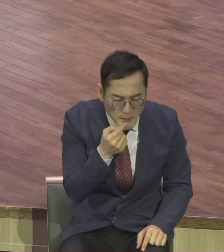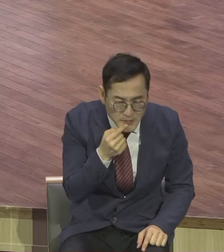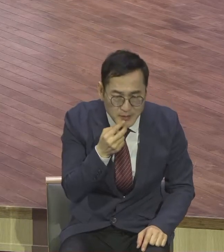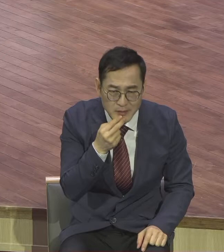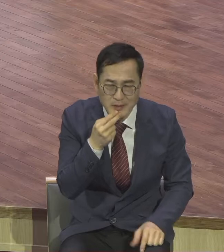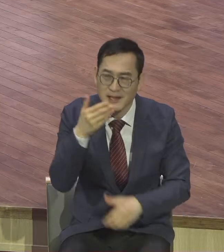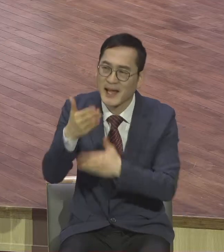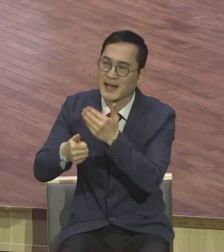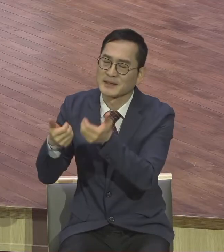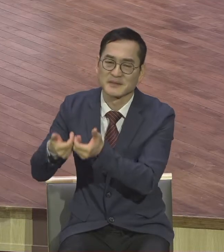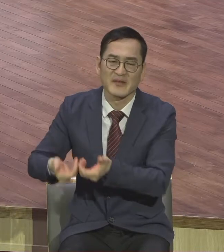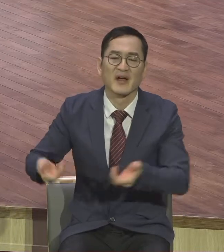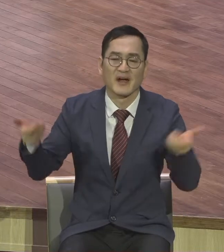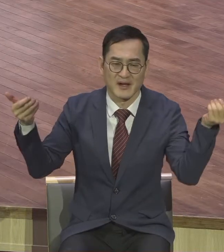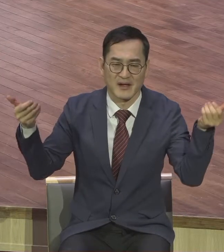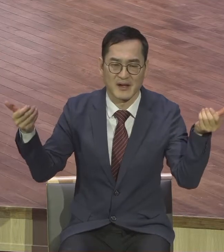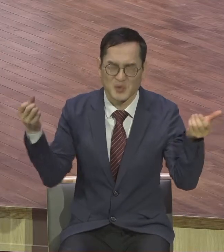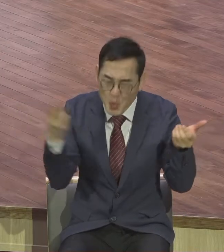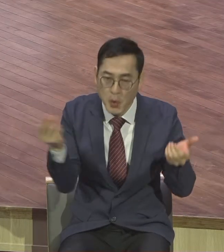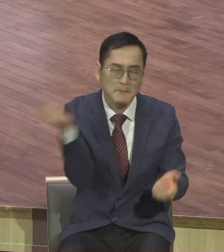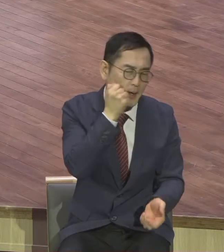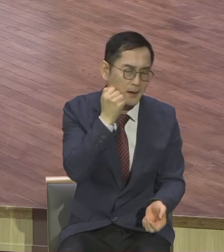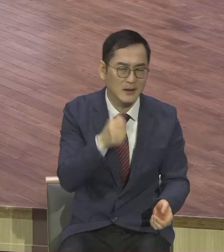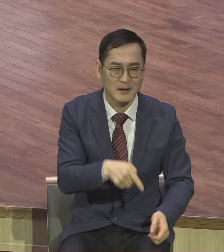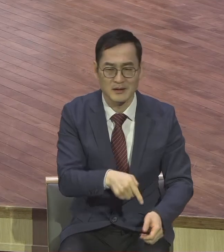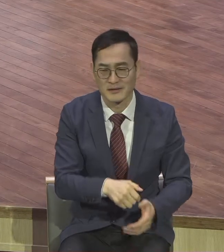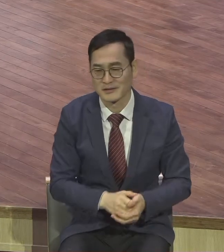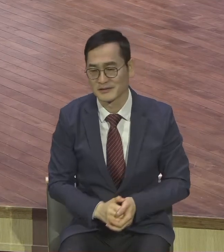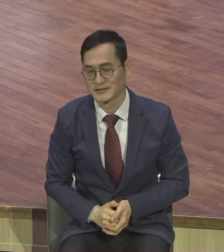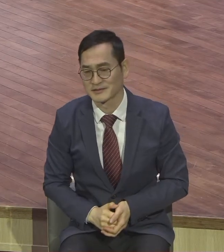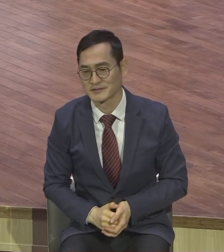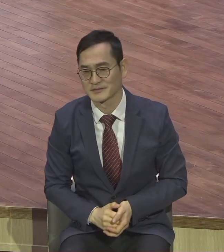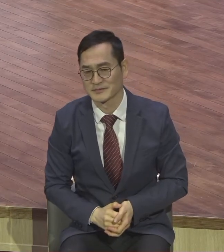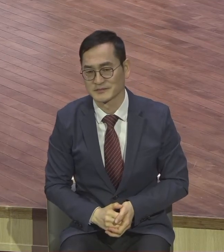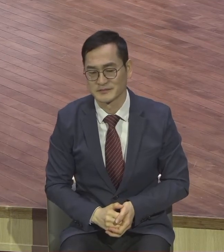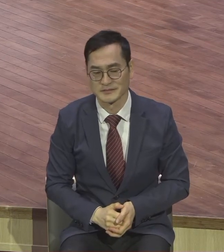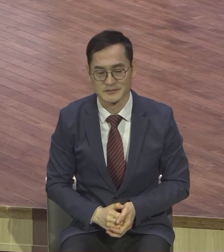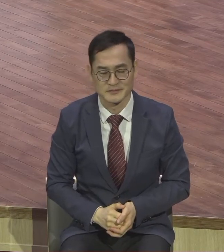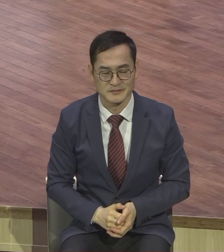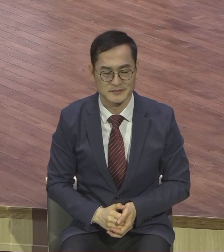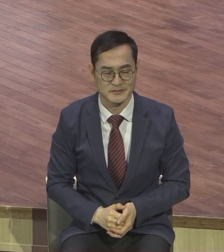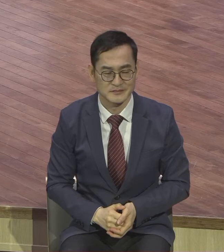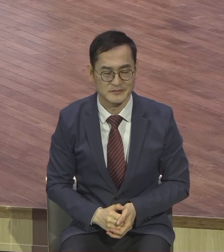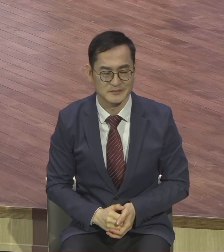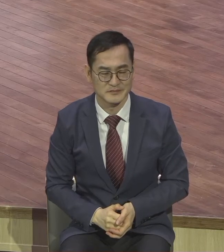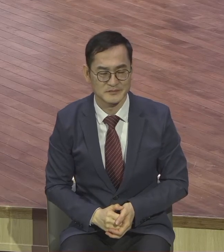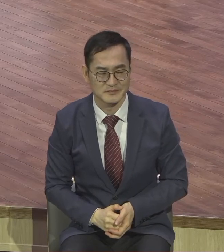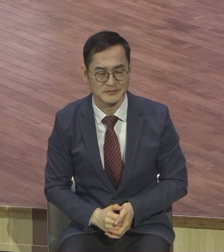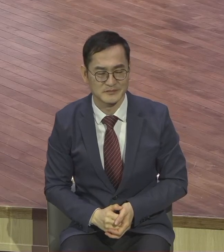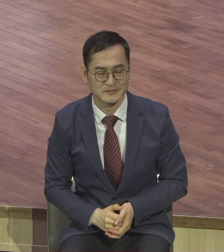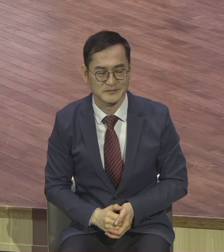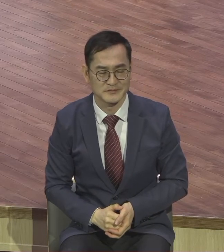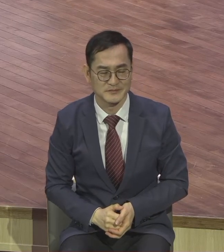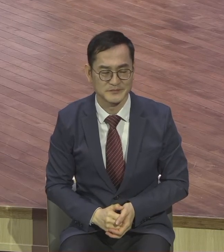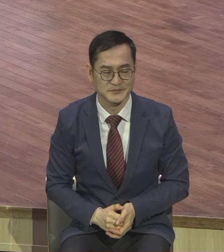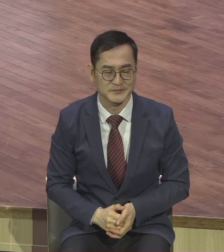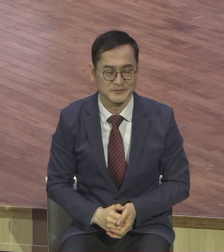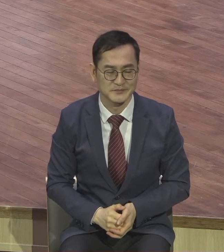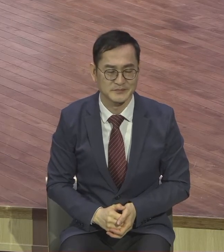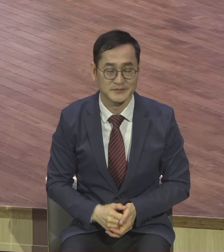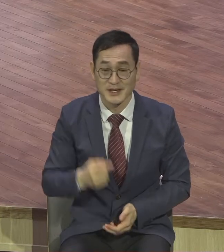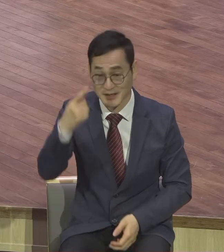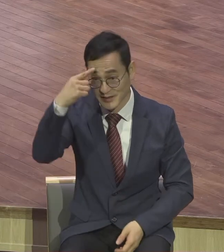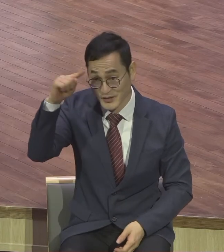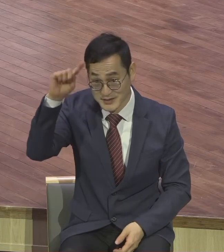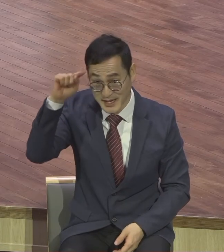러시아 가보세요. 우리 러시아님 성경사님 비자 때문에 들어왔는데 저 러시아 천년시대 내가 센터 모스코바